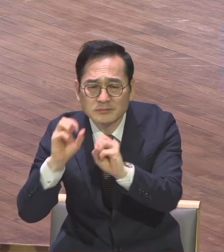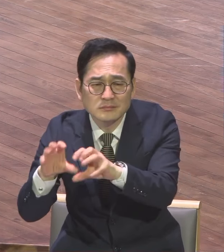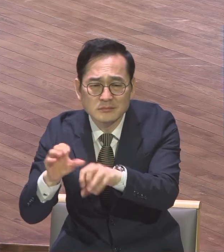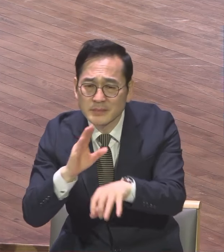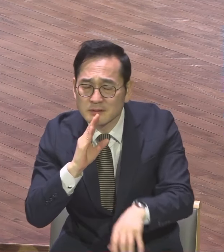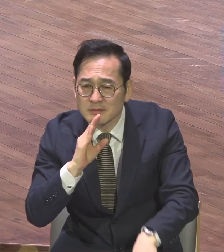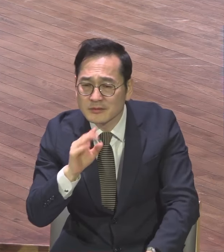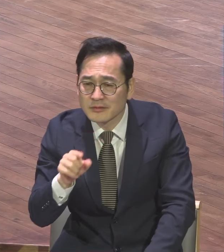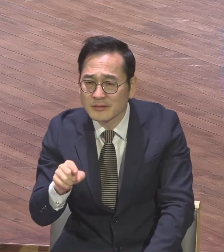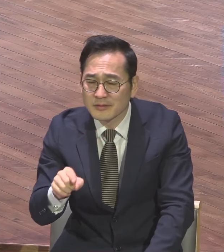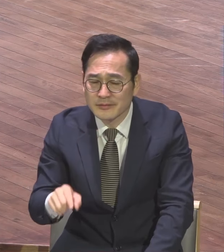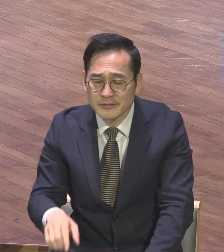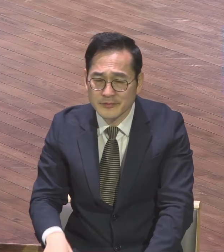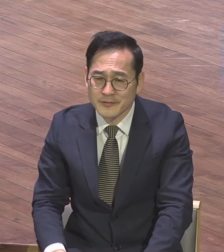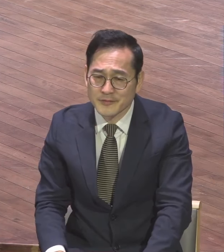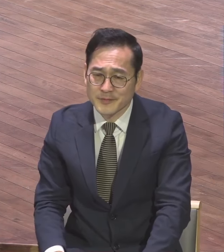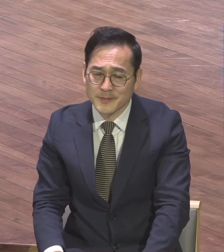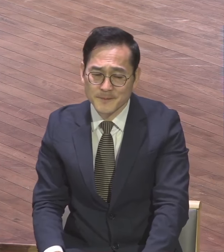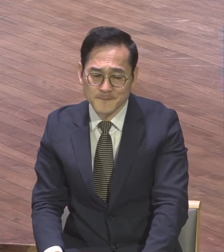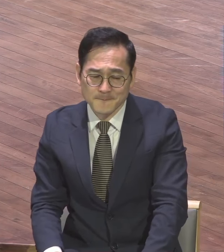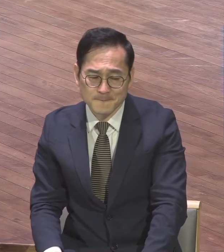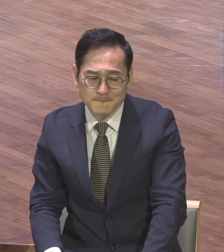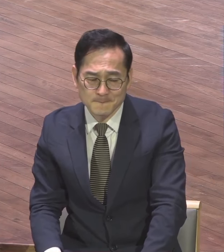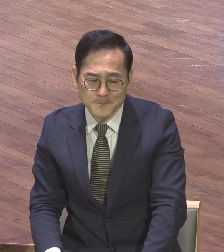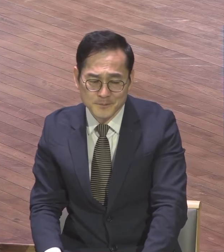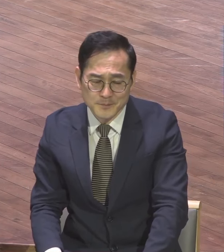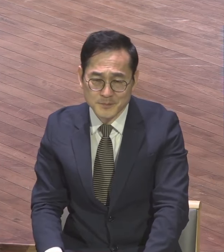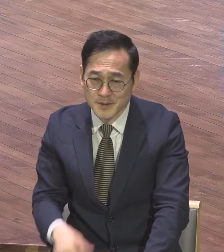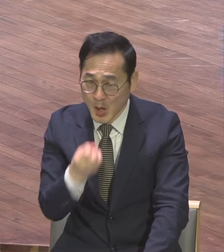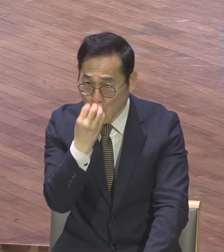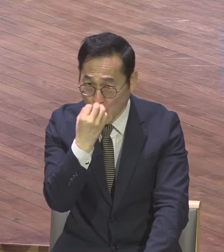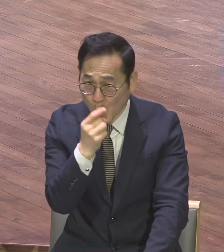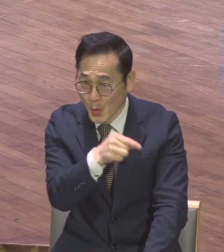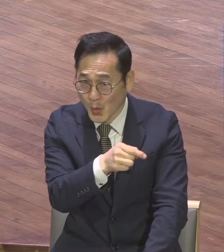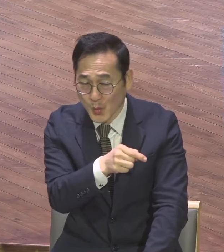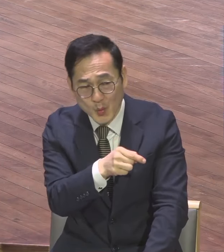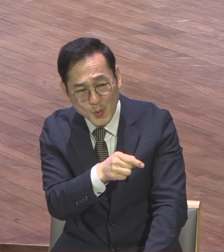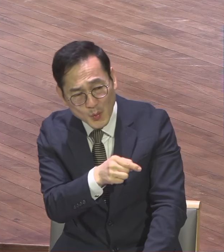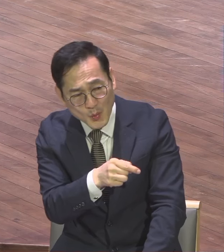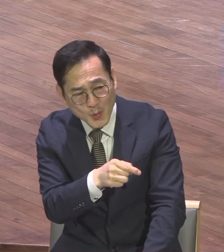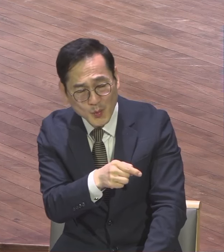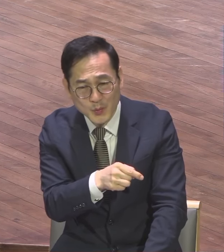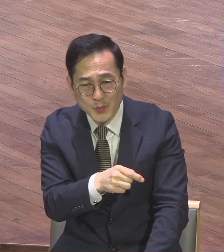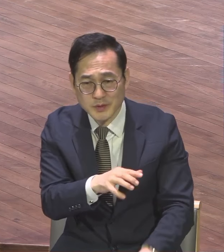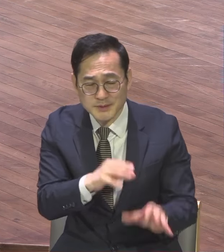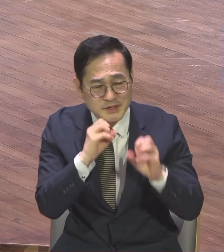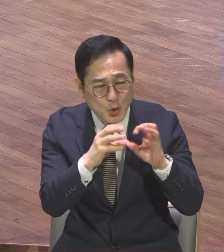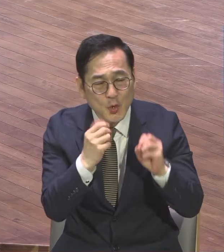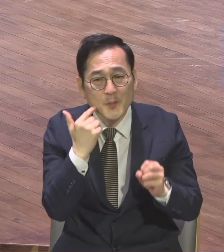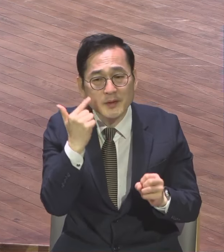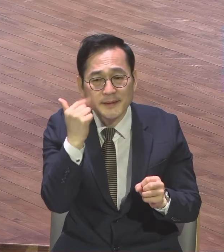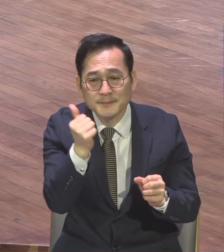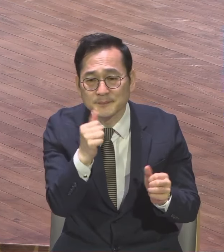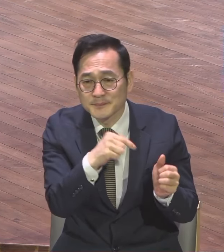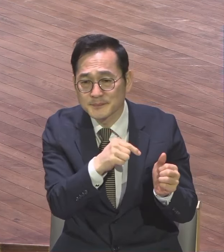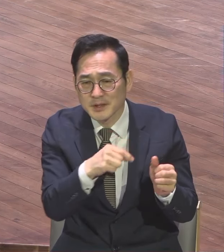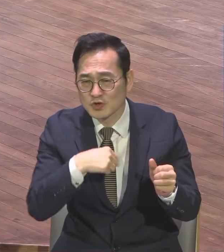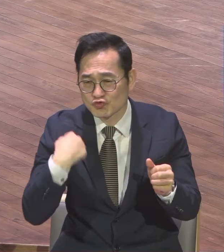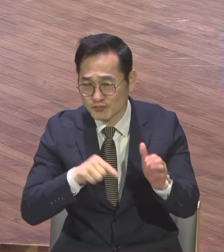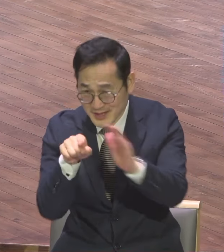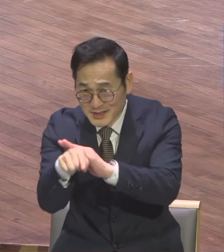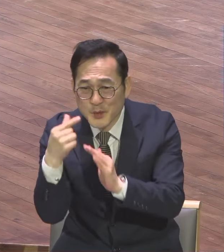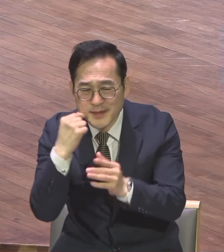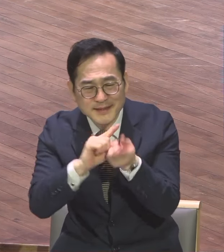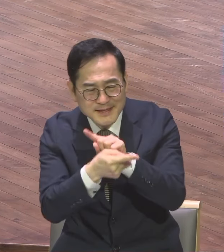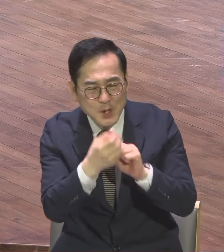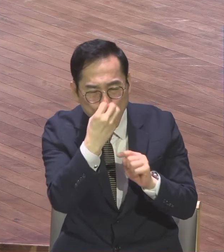중국 이제 홍콩에서 유 목사님이 이제 우리 본부에 가지고 미국에서 중국에서 집회를 못 하니까